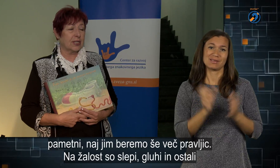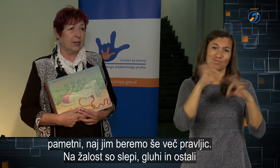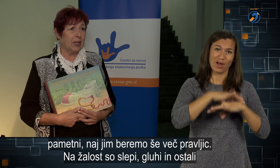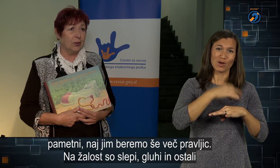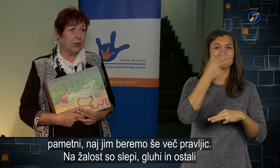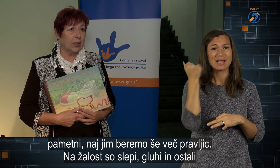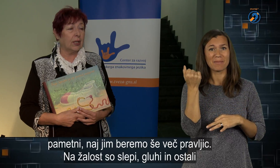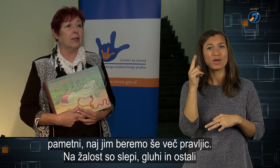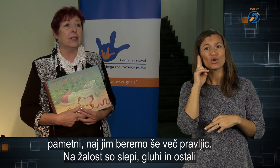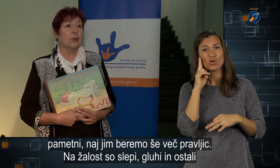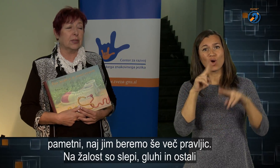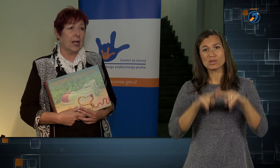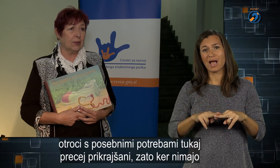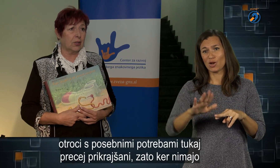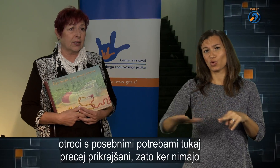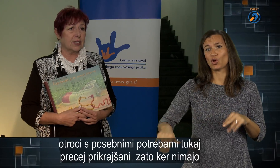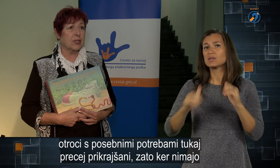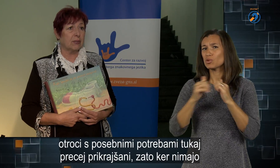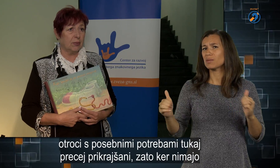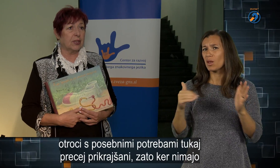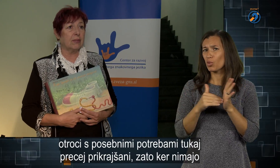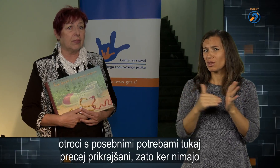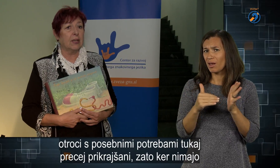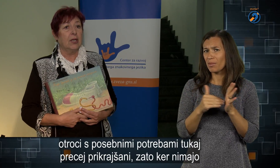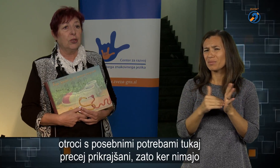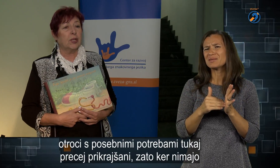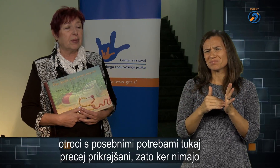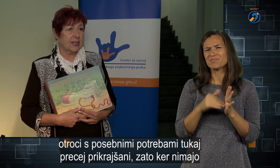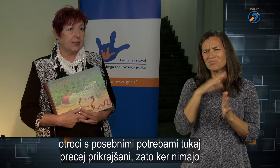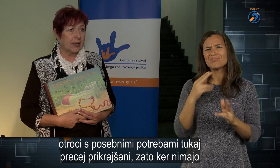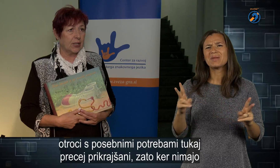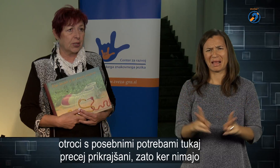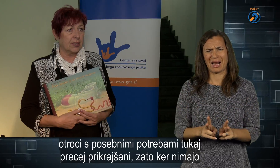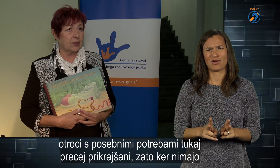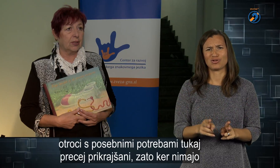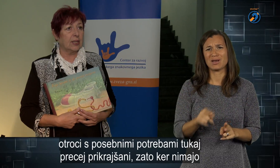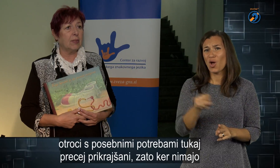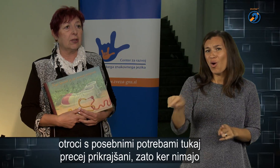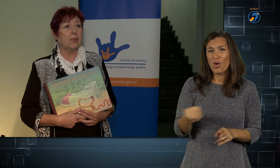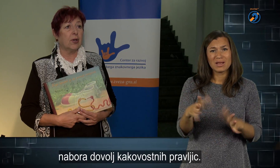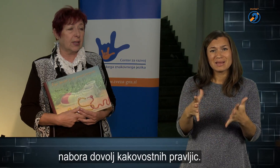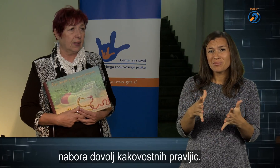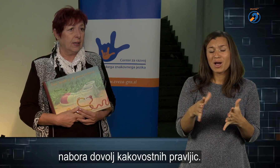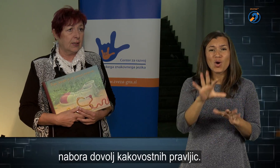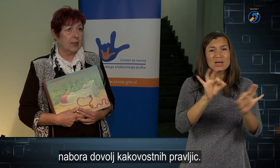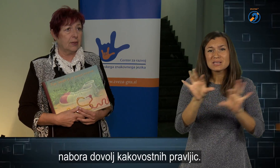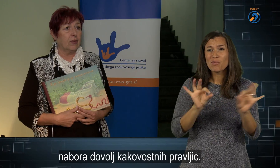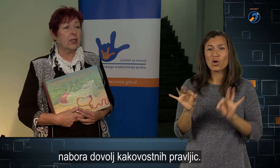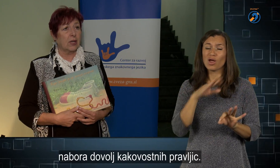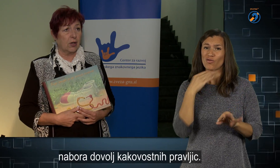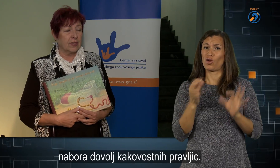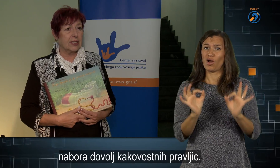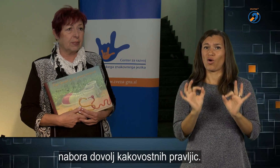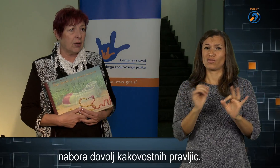so slepi, gluhi in ostali otroci s posebnimi potrebami tukaj precej prikrajšani, zato ker nimajo nabora